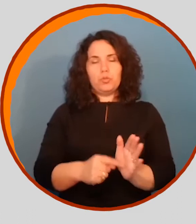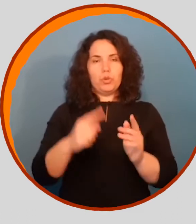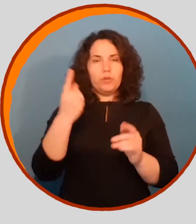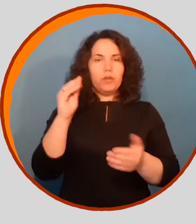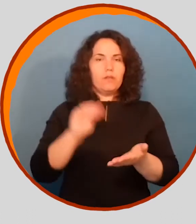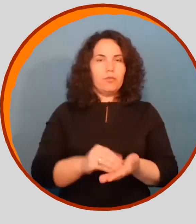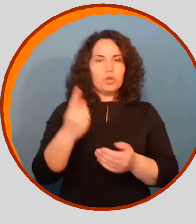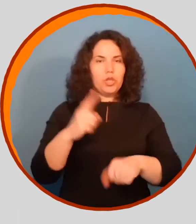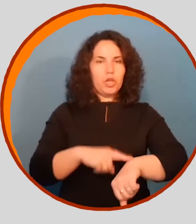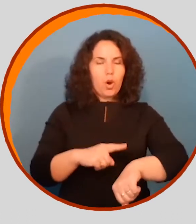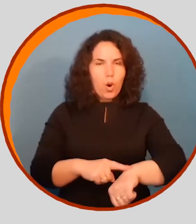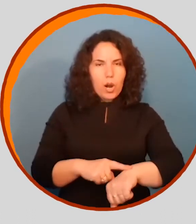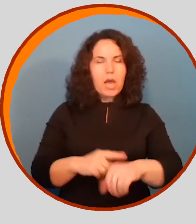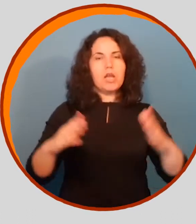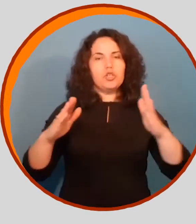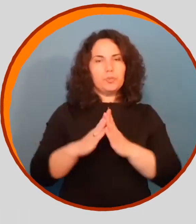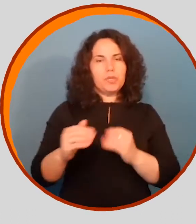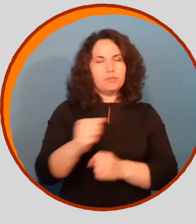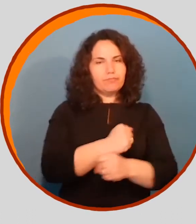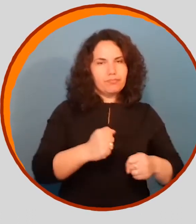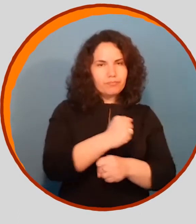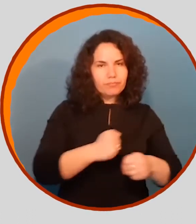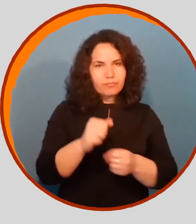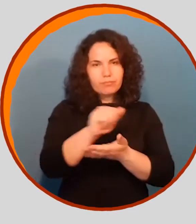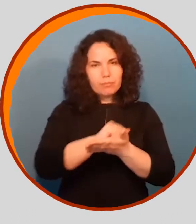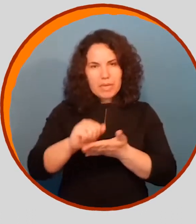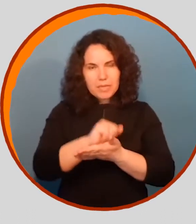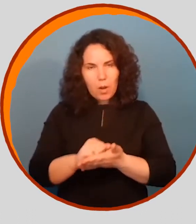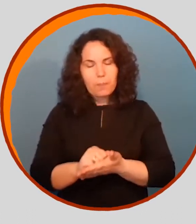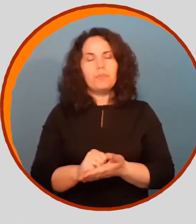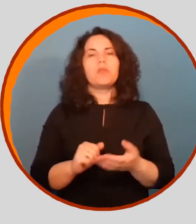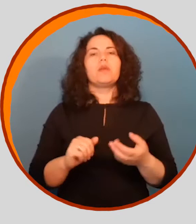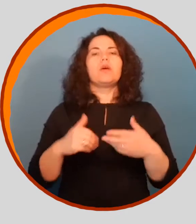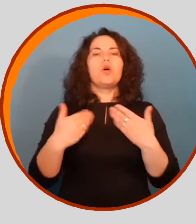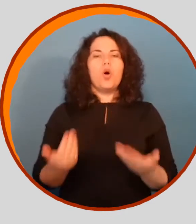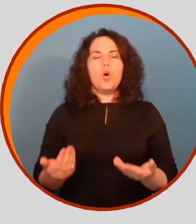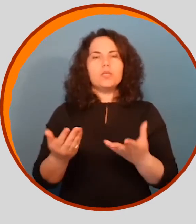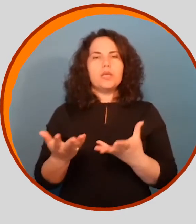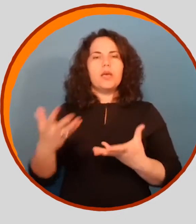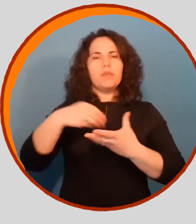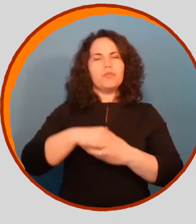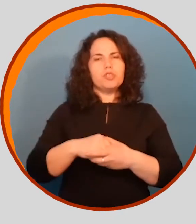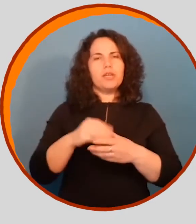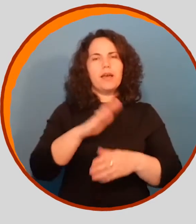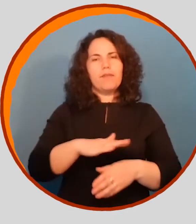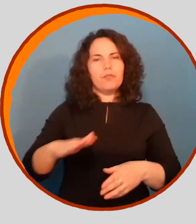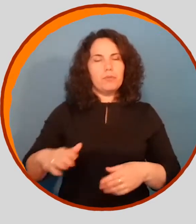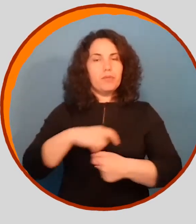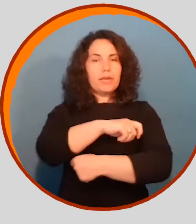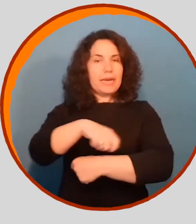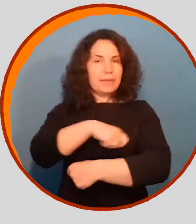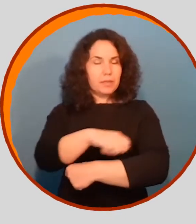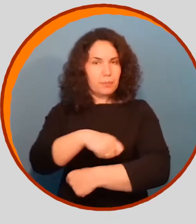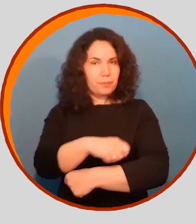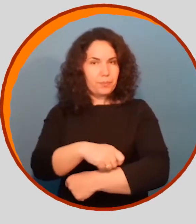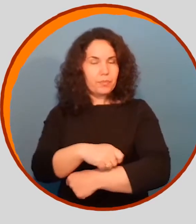dhe sistemimi i shtëpisë, rregullimi i shtratit. Mund të jetë përfshirja e fëmijëve pavarësisht moshës në gatim, që